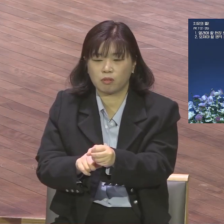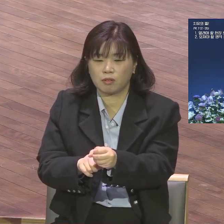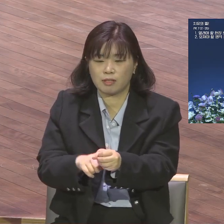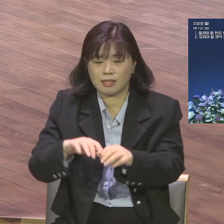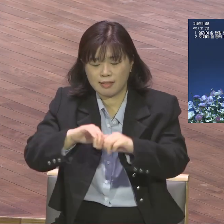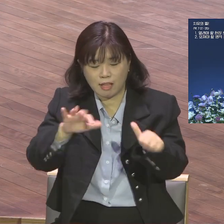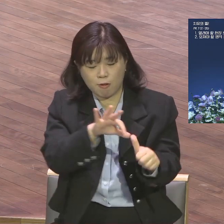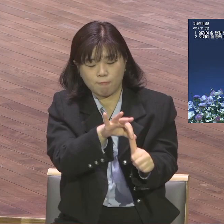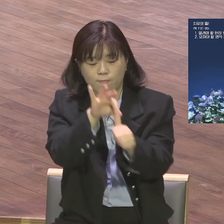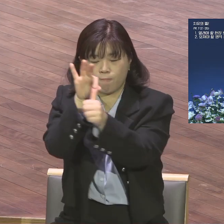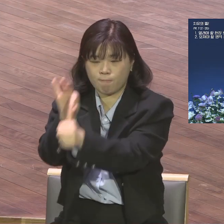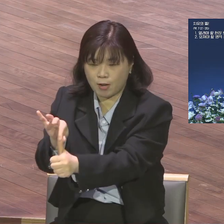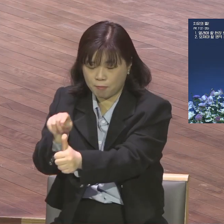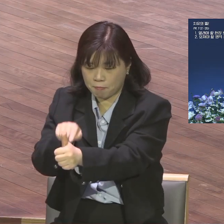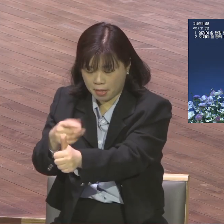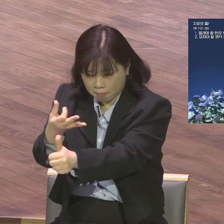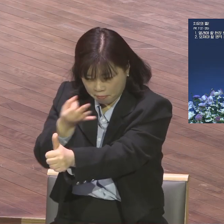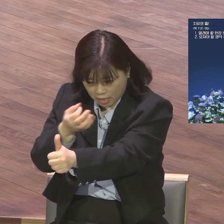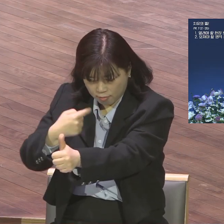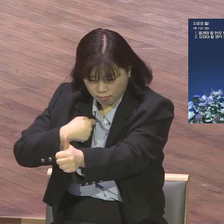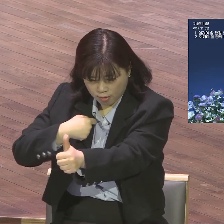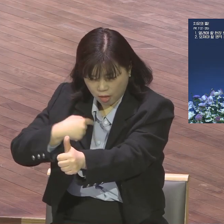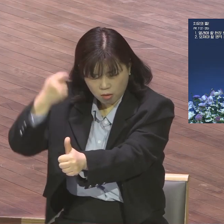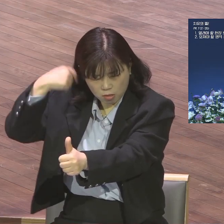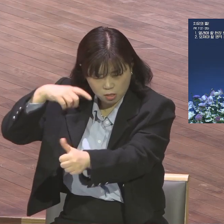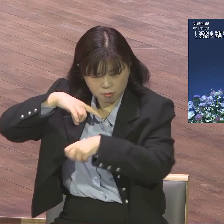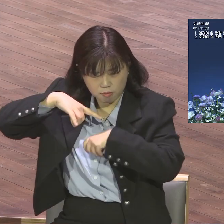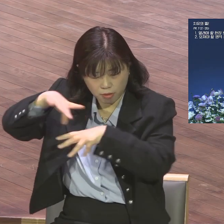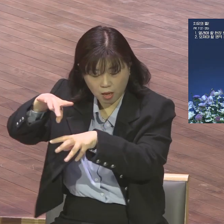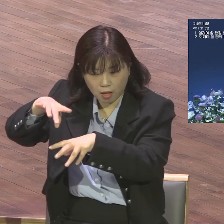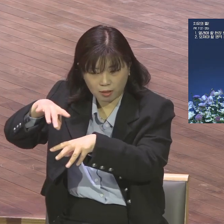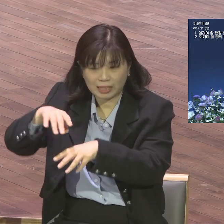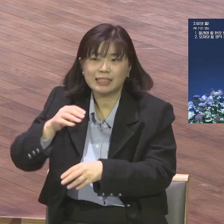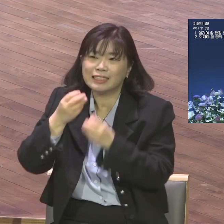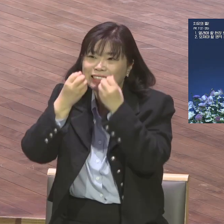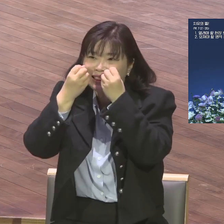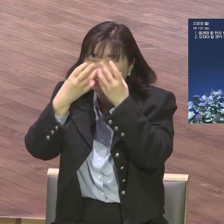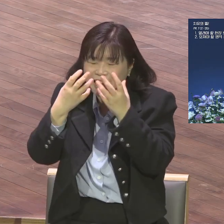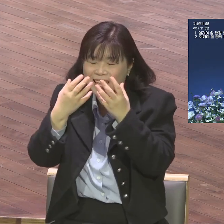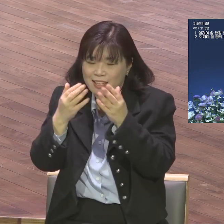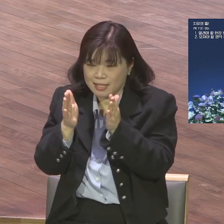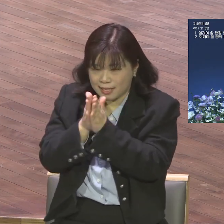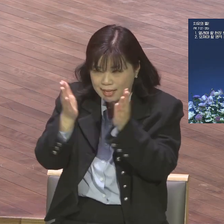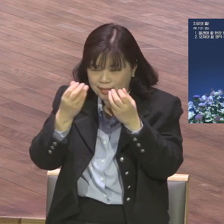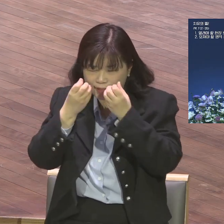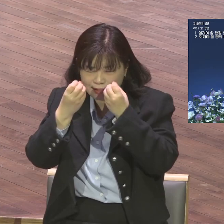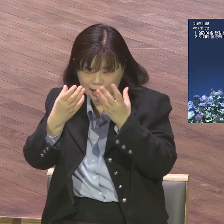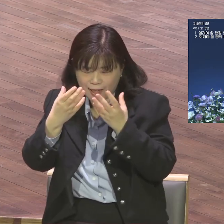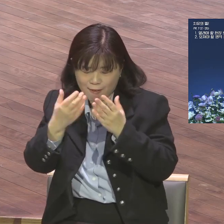사람에게 뭔가 새로운 소망을 심어주는 만짐이에요.